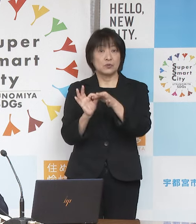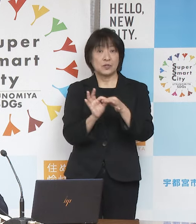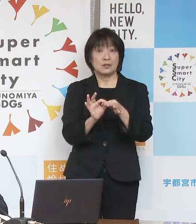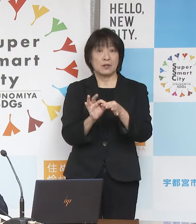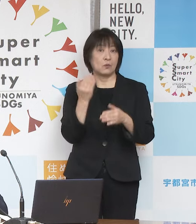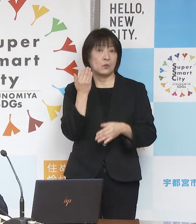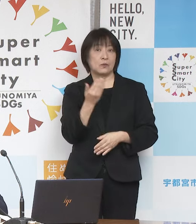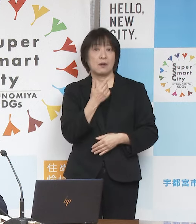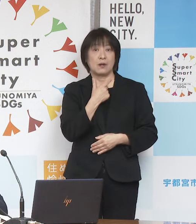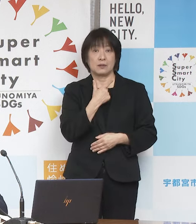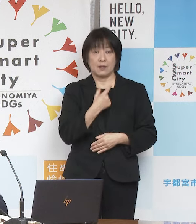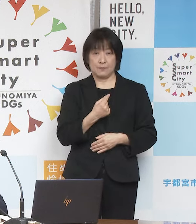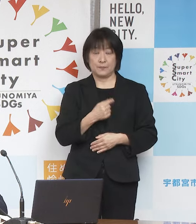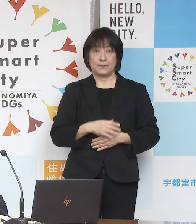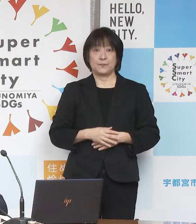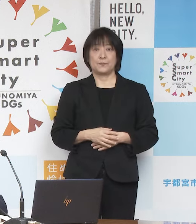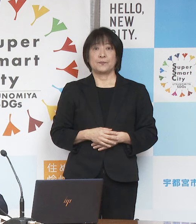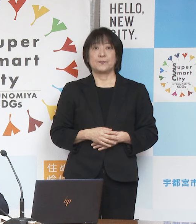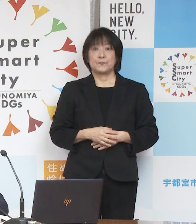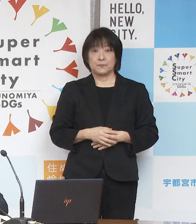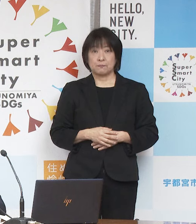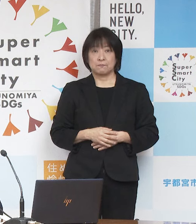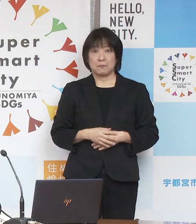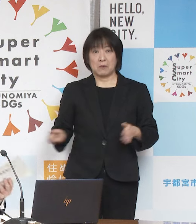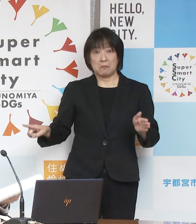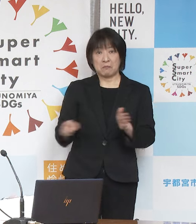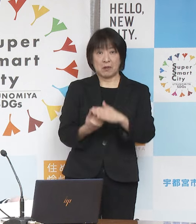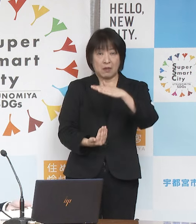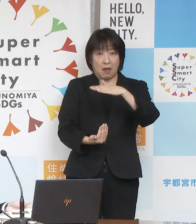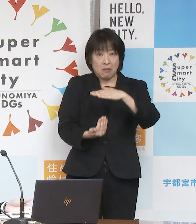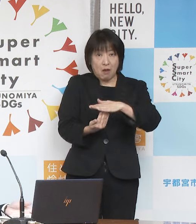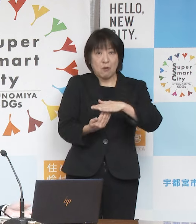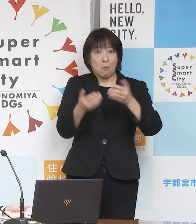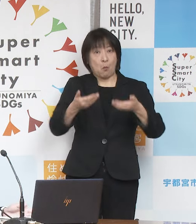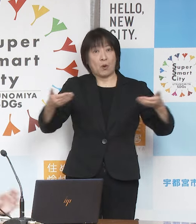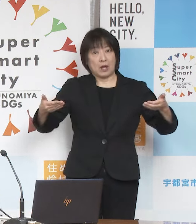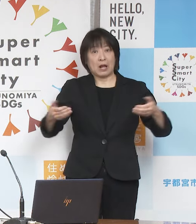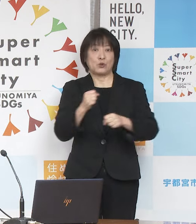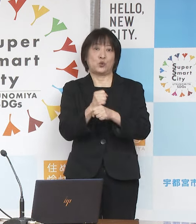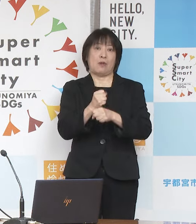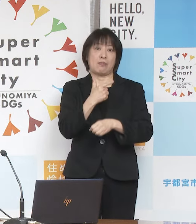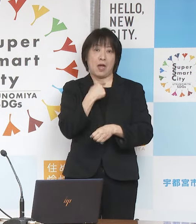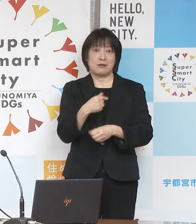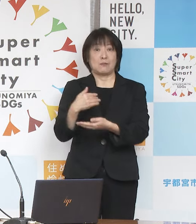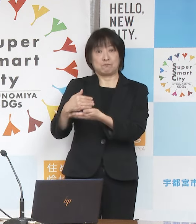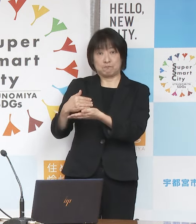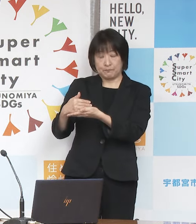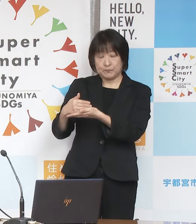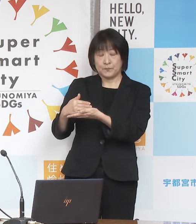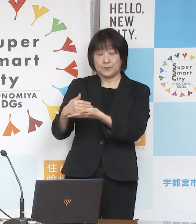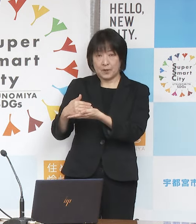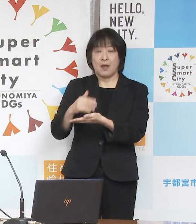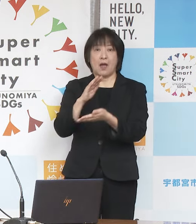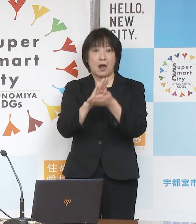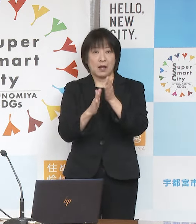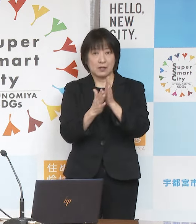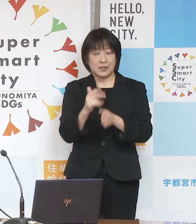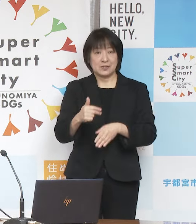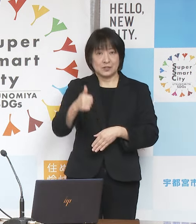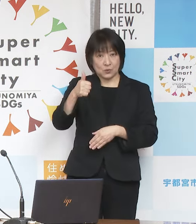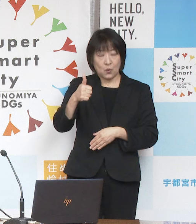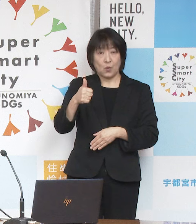もま今あの市長もおっしゃったようにあの市場最大の盛り上げ予想しとおっしゃっていただいたんですけど改めてあの市長